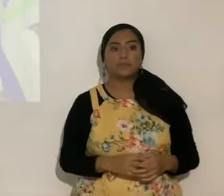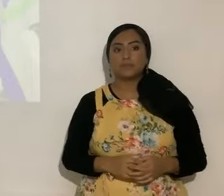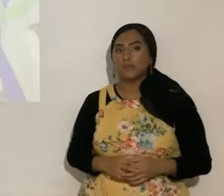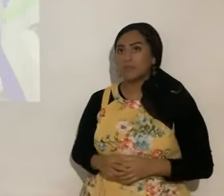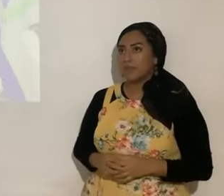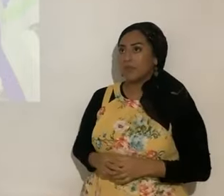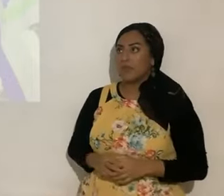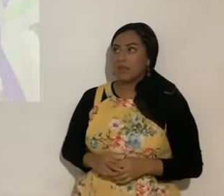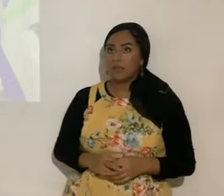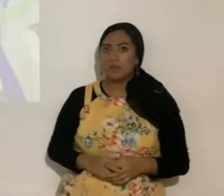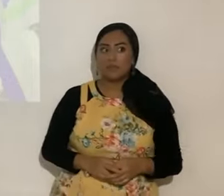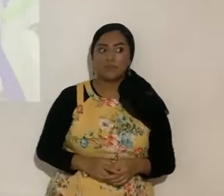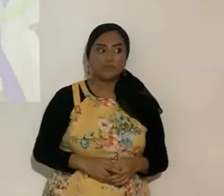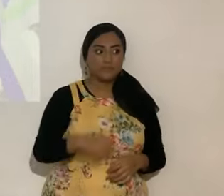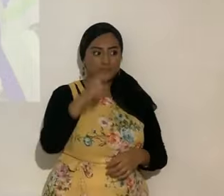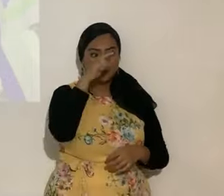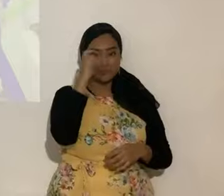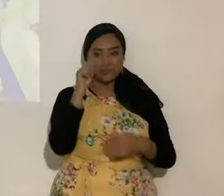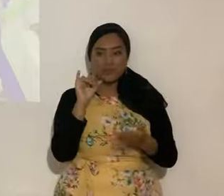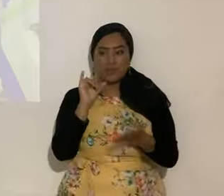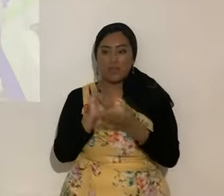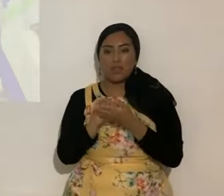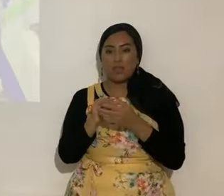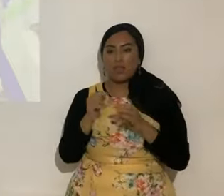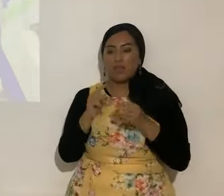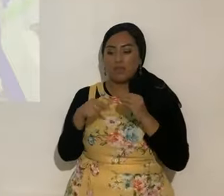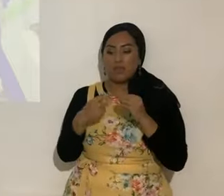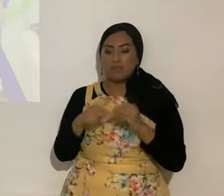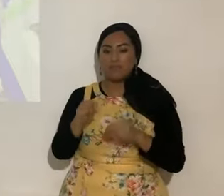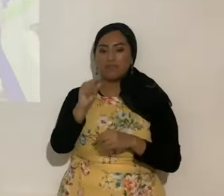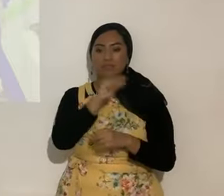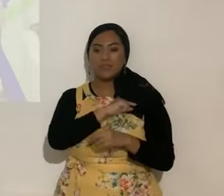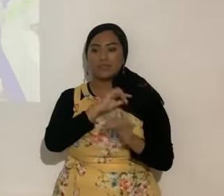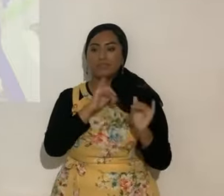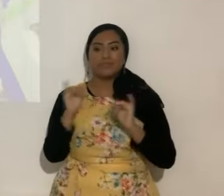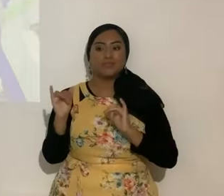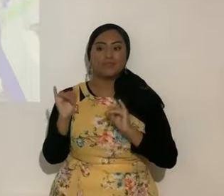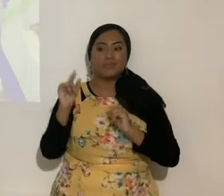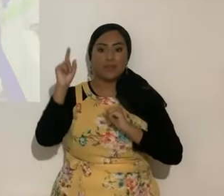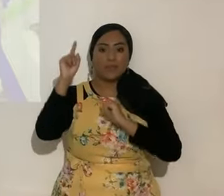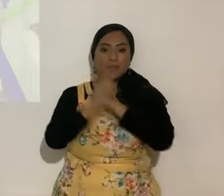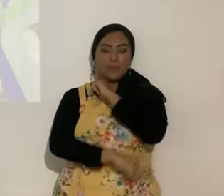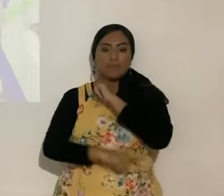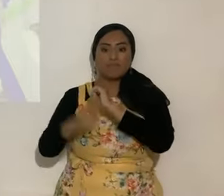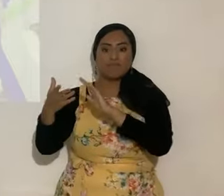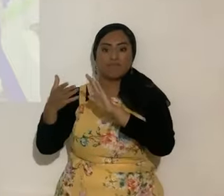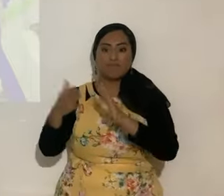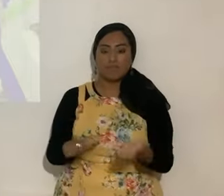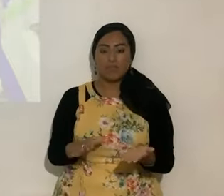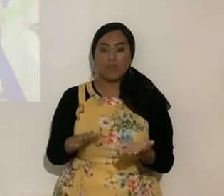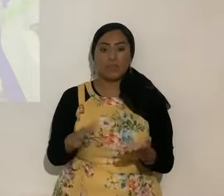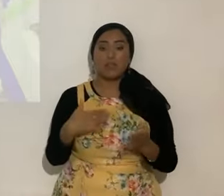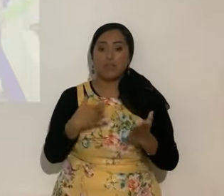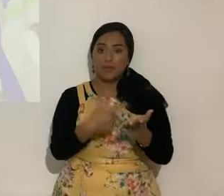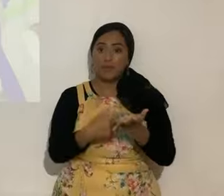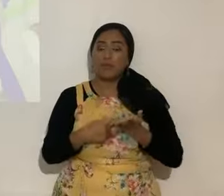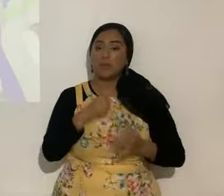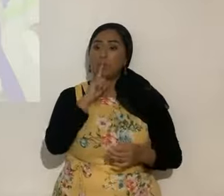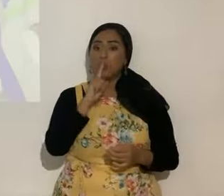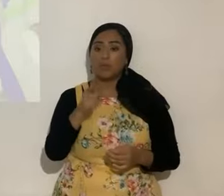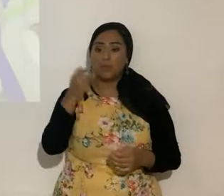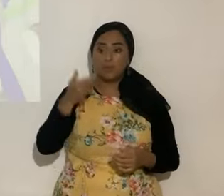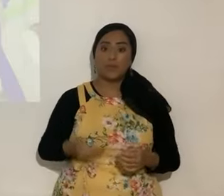Porque eso de la culpabilidad es sentencia de muerte. Y estoy hablando en serio,